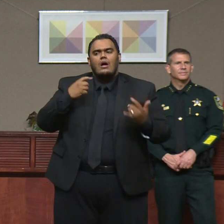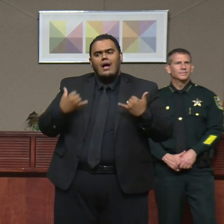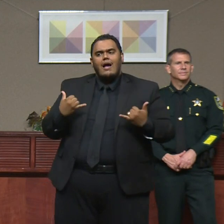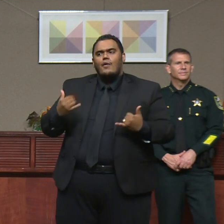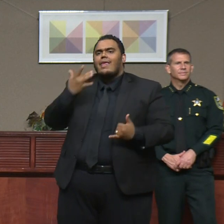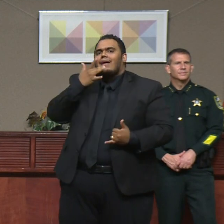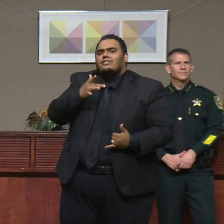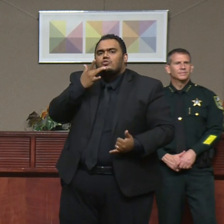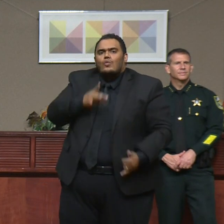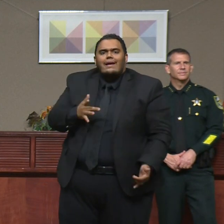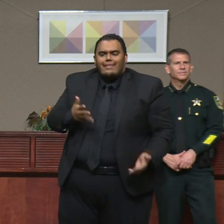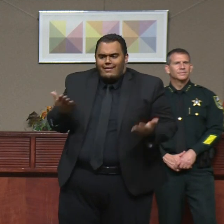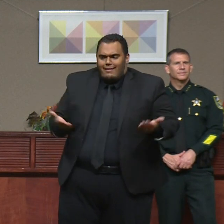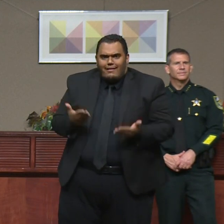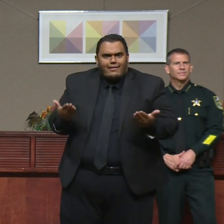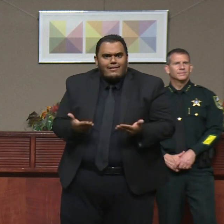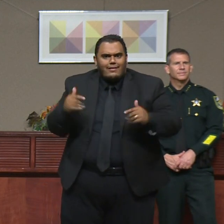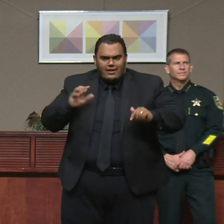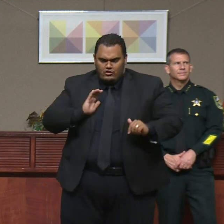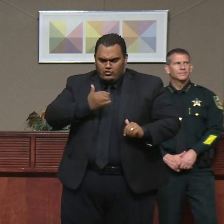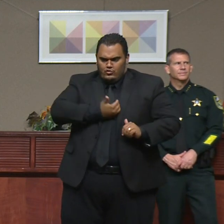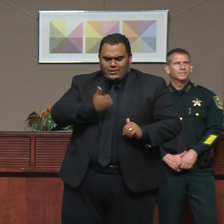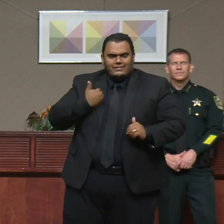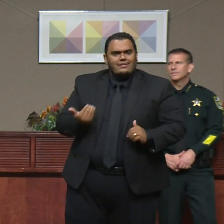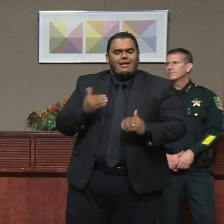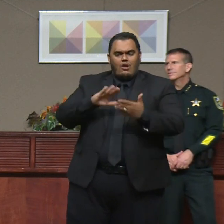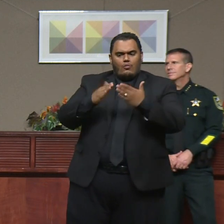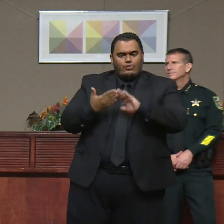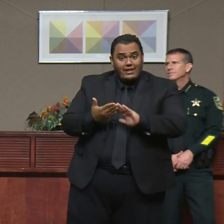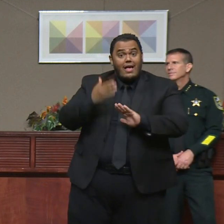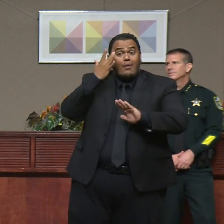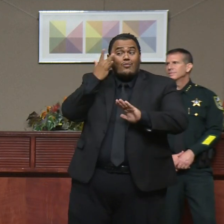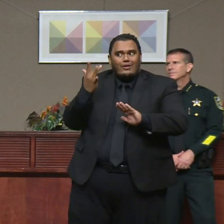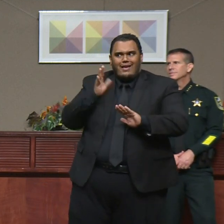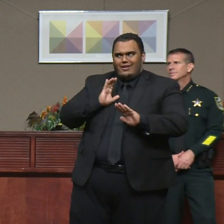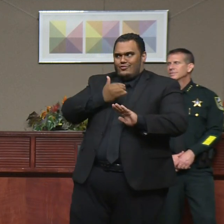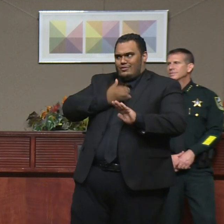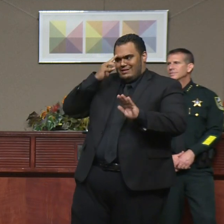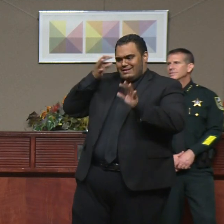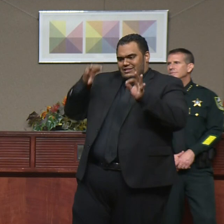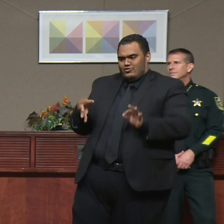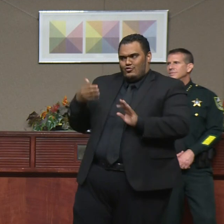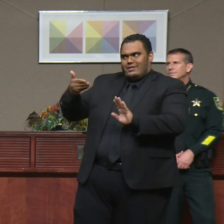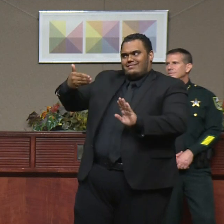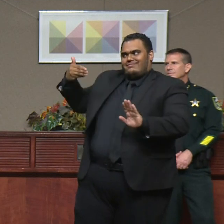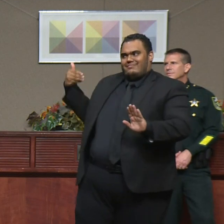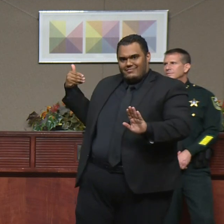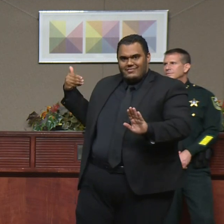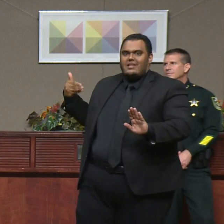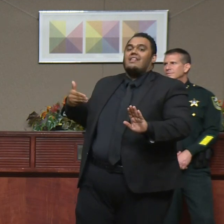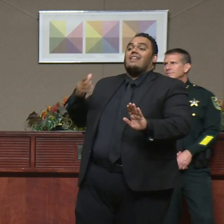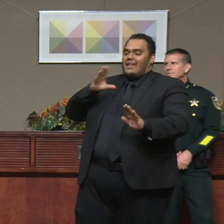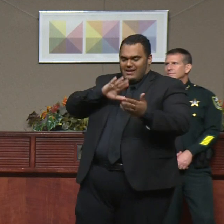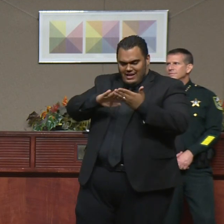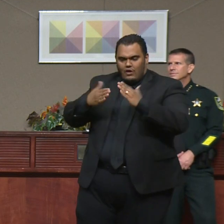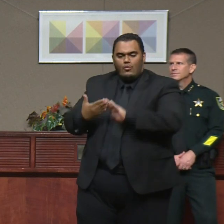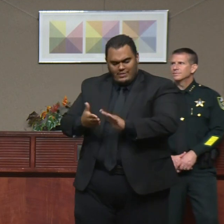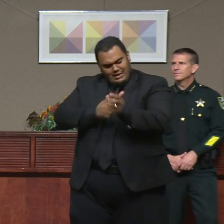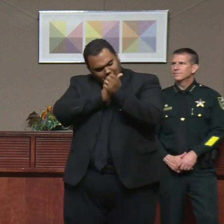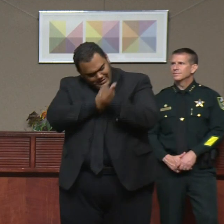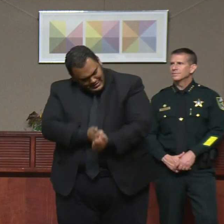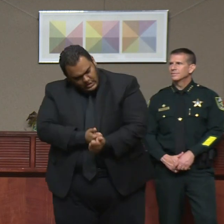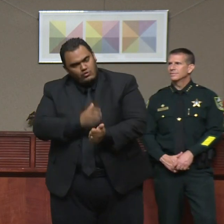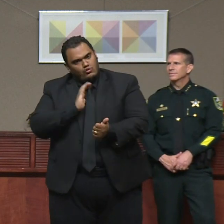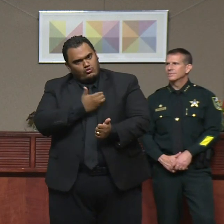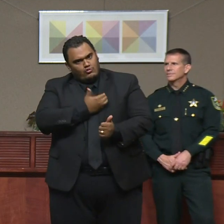en nuestra comunidad ha sido el resultado de decisiones que se tomaron temprano y de que la comunidad ha respondido. Claro que tomamos en cuenta